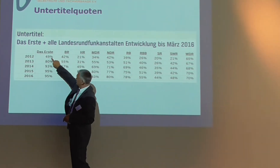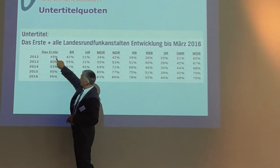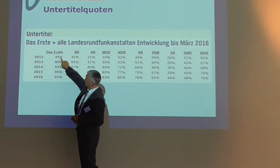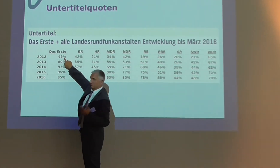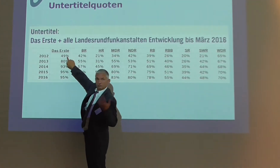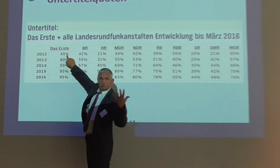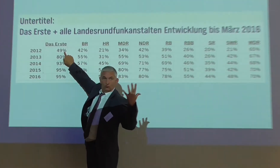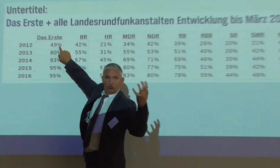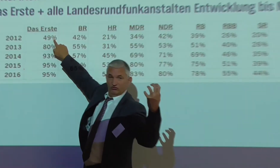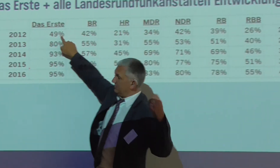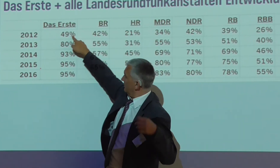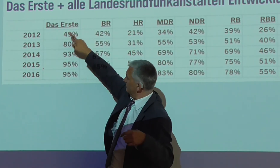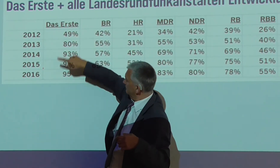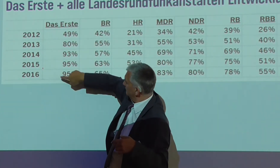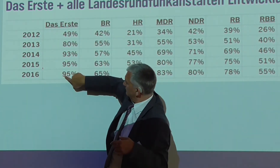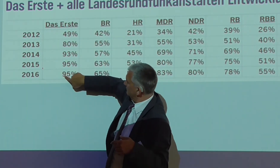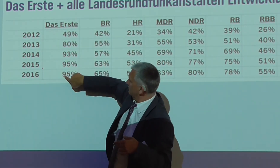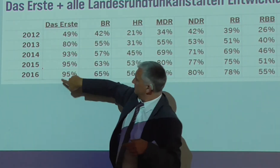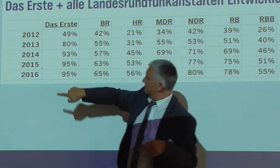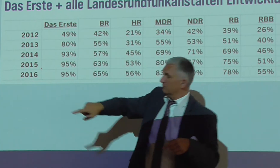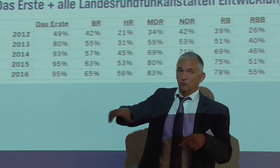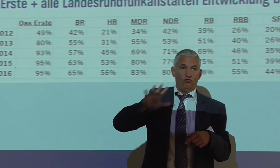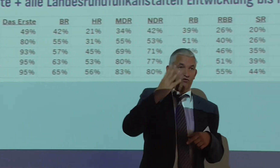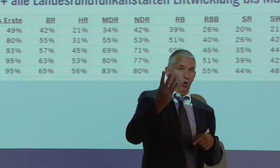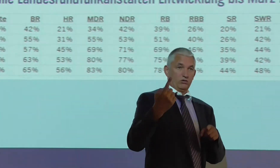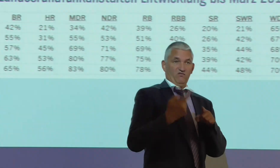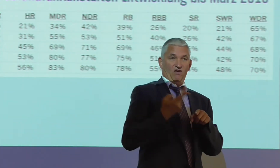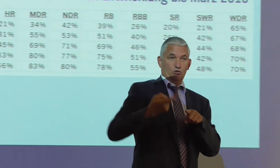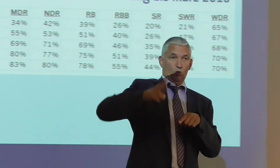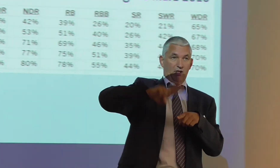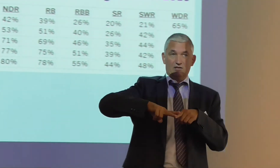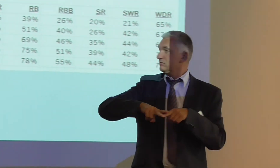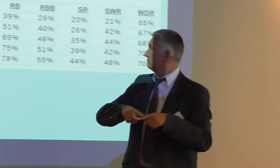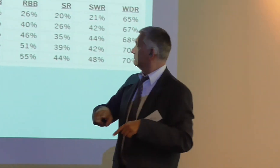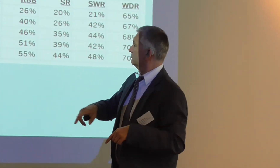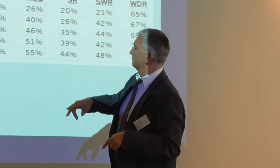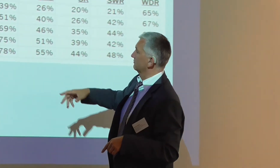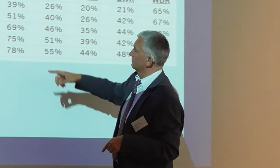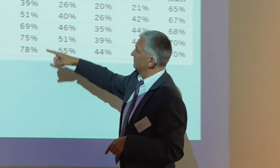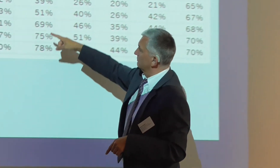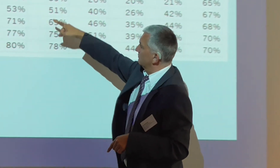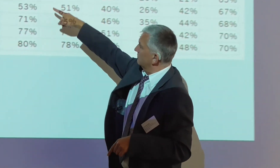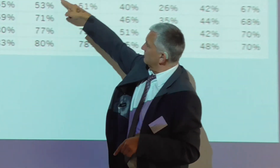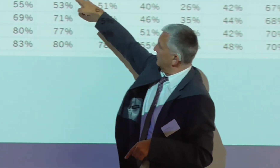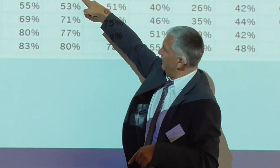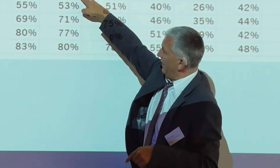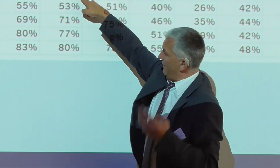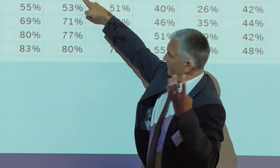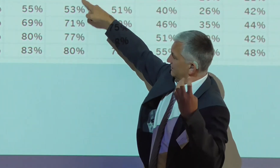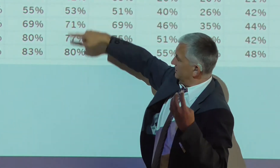betrachte. Das waren 49% und wir sind jetzt beim ersten bei 95%. Also das ist wirklich fast das Doppelte. Auch beim NDR